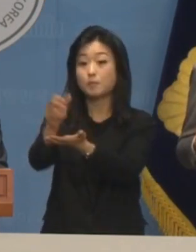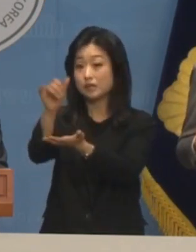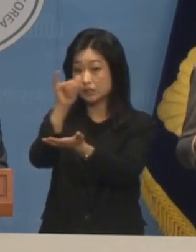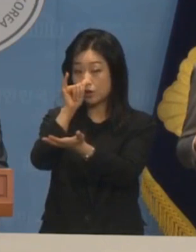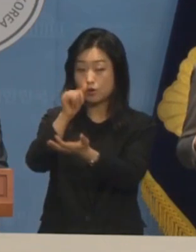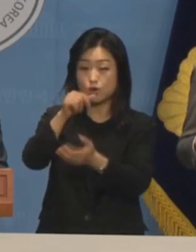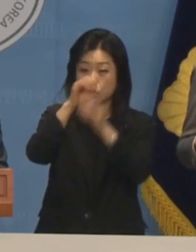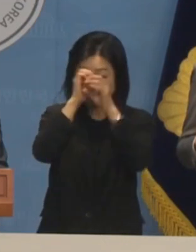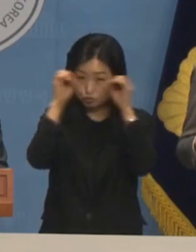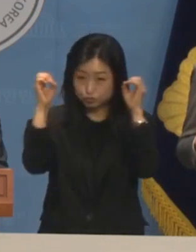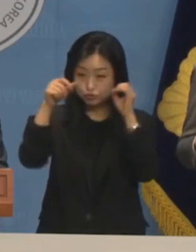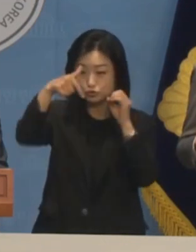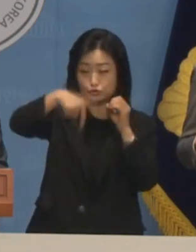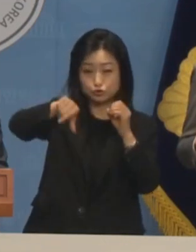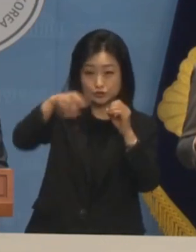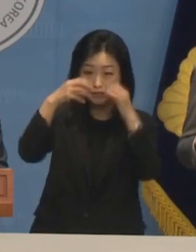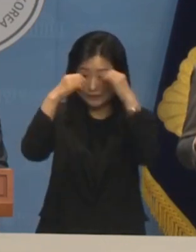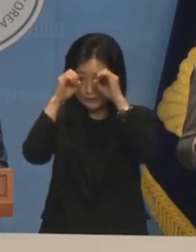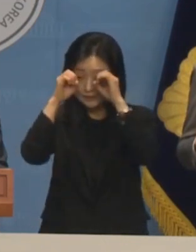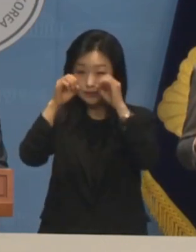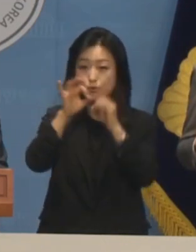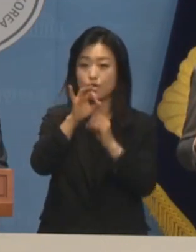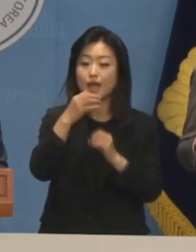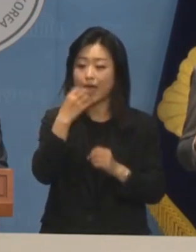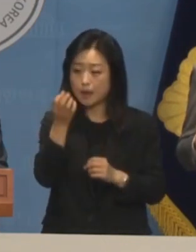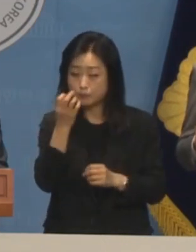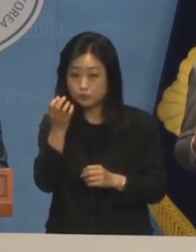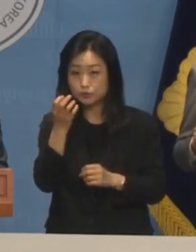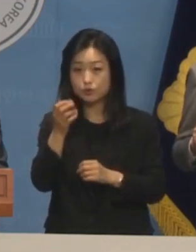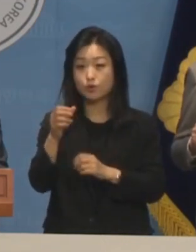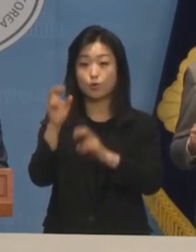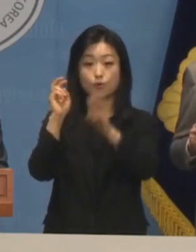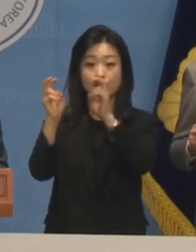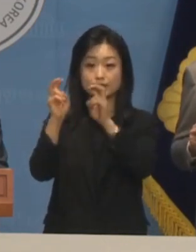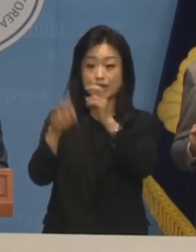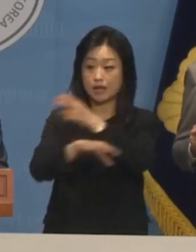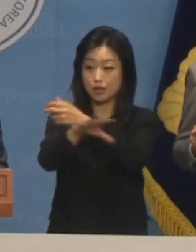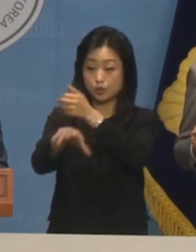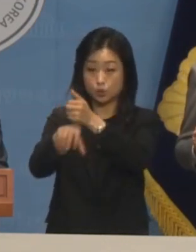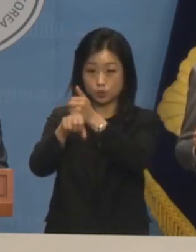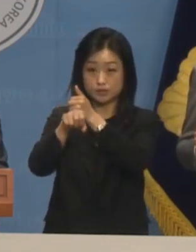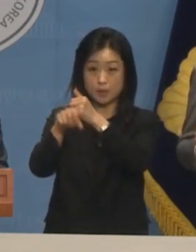구글, 애플 등 거대 온라인 플랫폼 IT 기업의